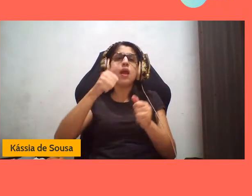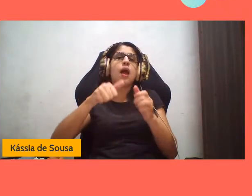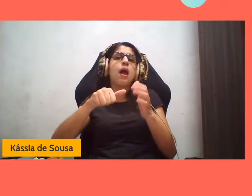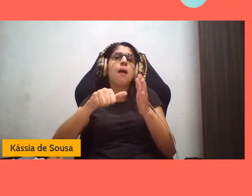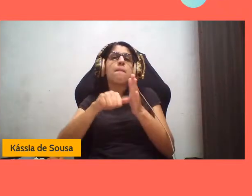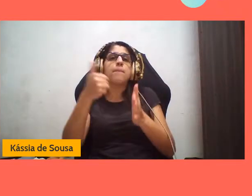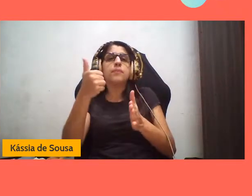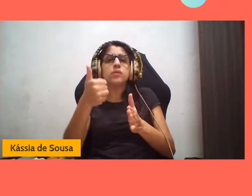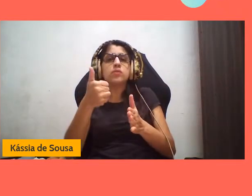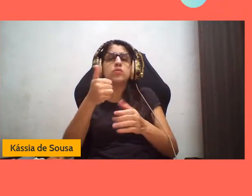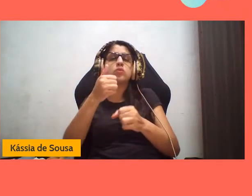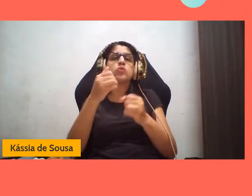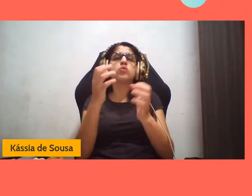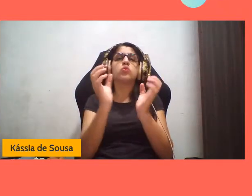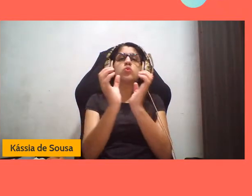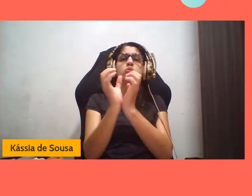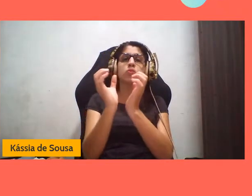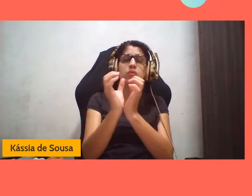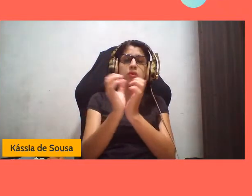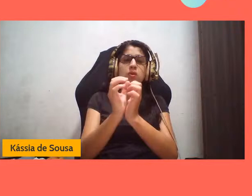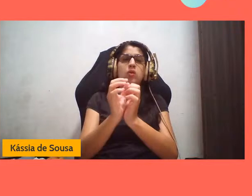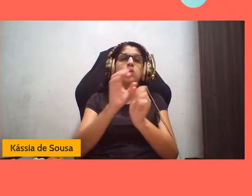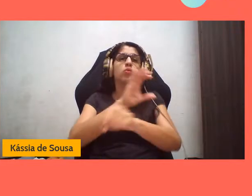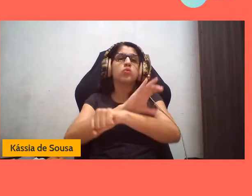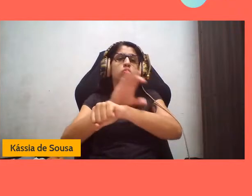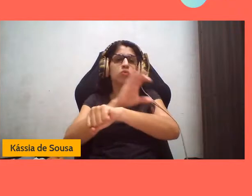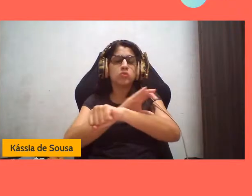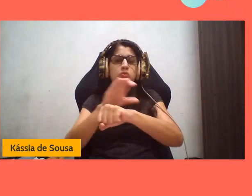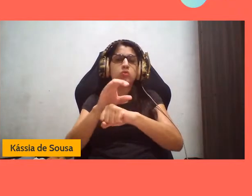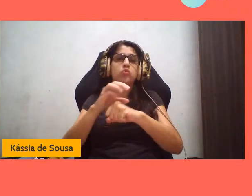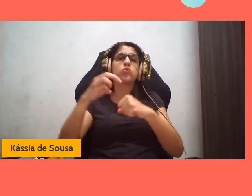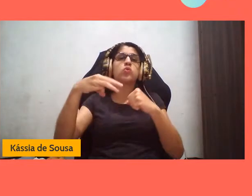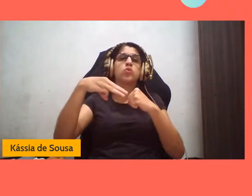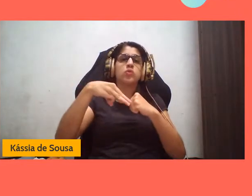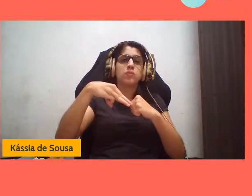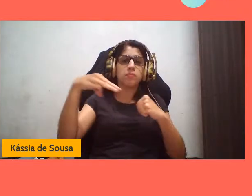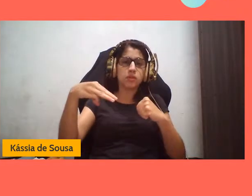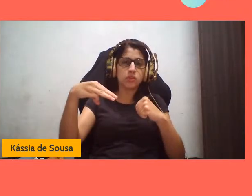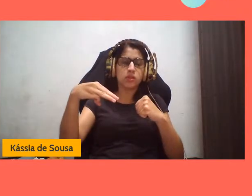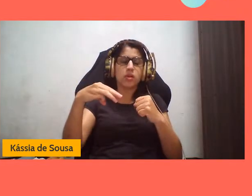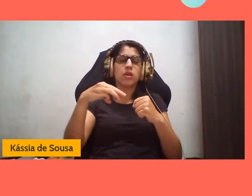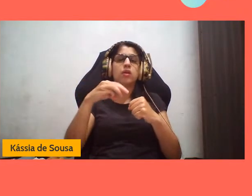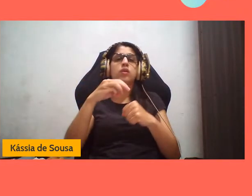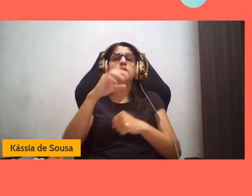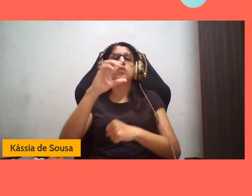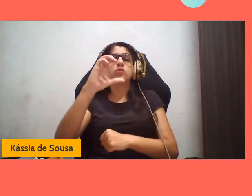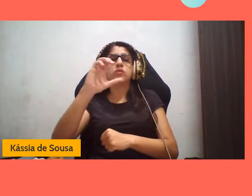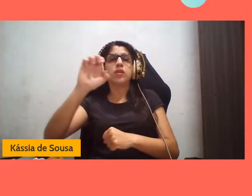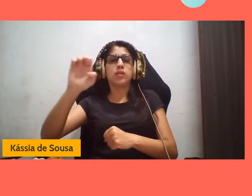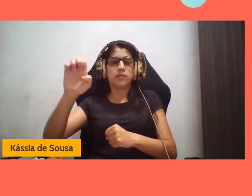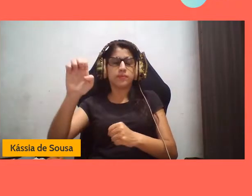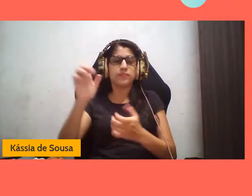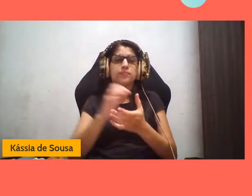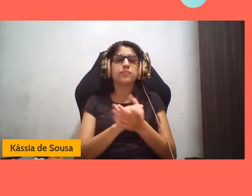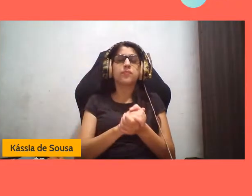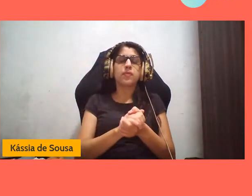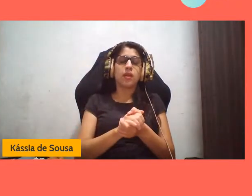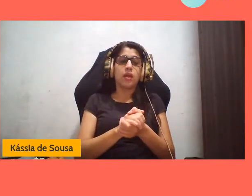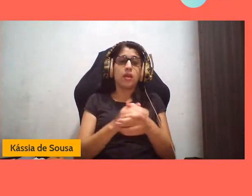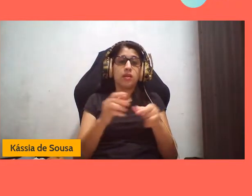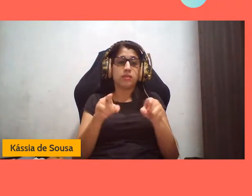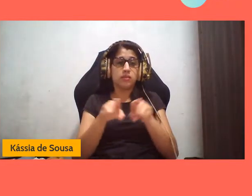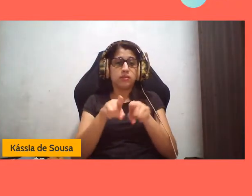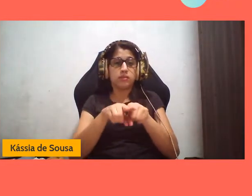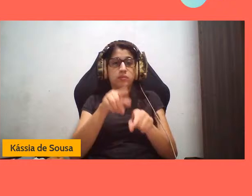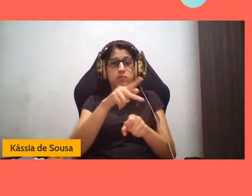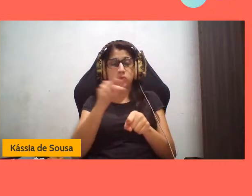de mestrado em Educação Permanente do CE e como professora do centro.